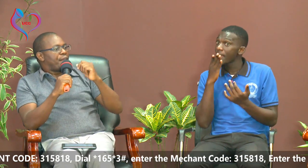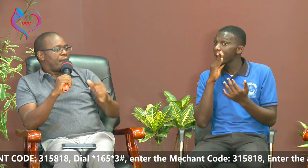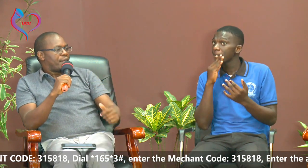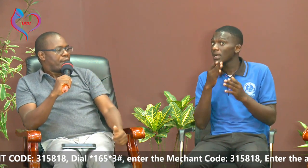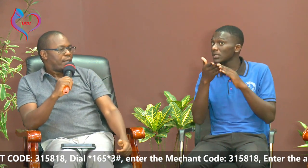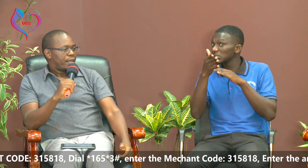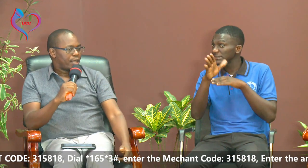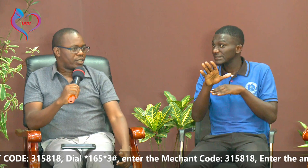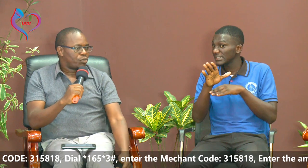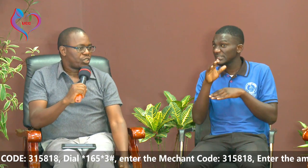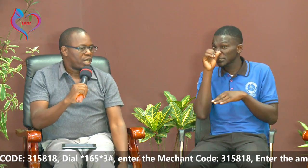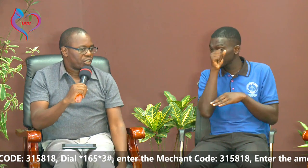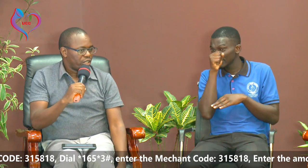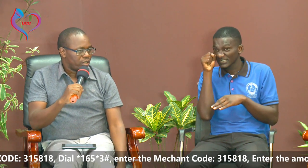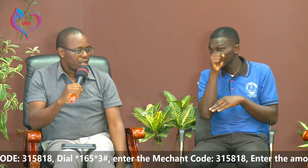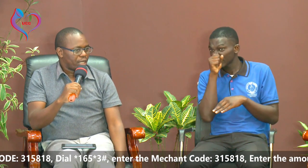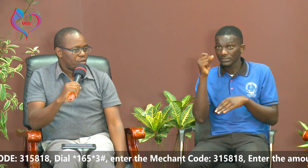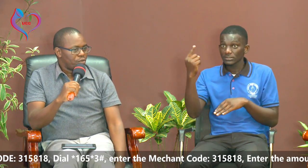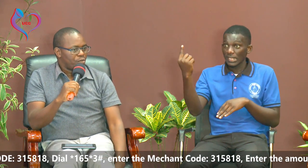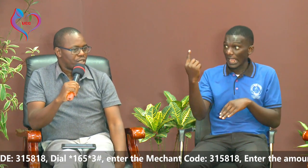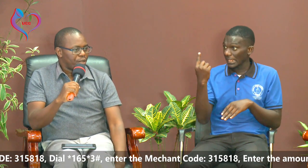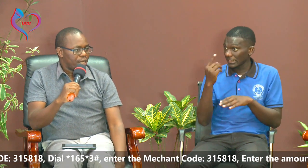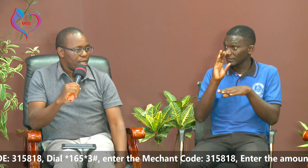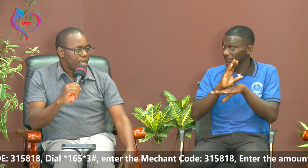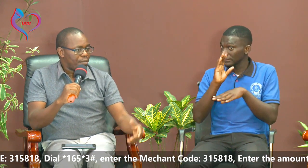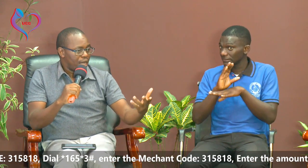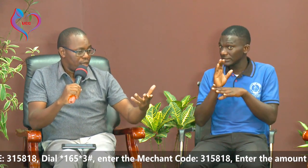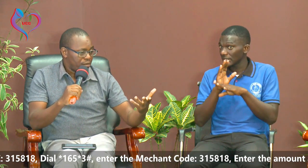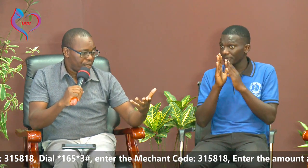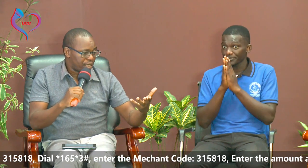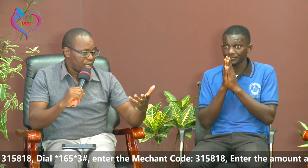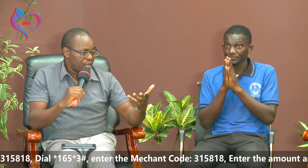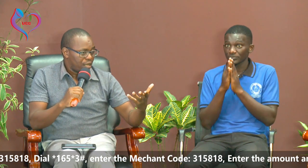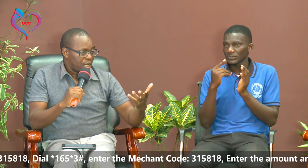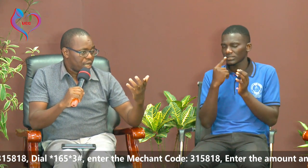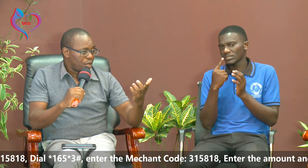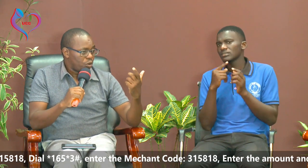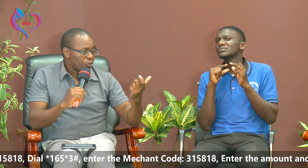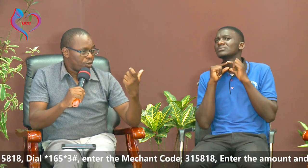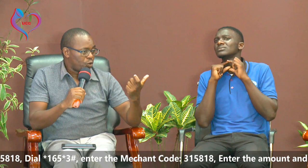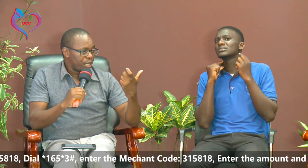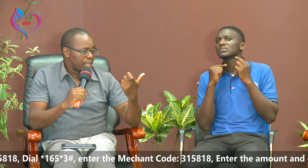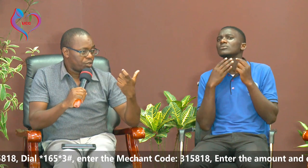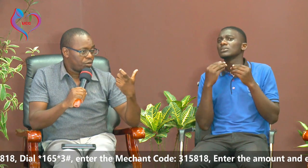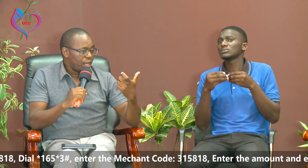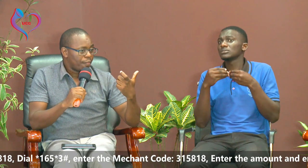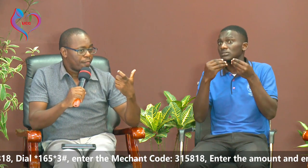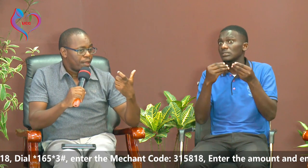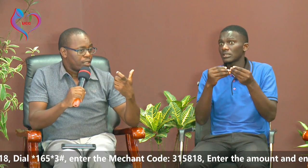banababanda najja ku chachi nga bagenda omusabira n'agamba pastor n'agamba nakuwa emitwalo 10 eja dola